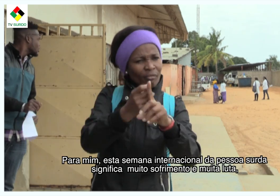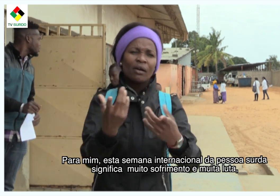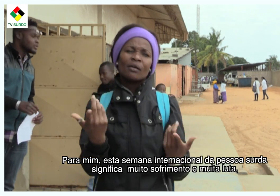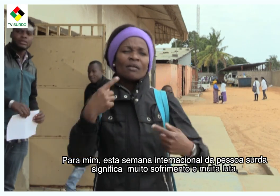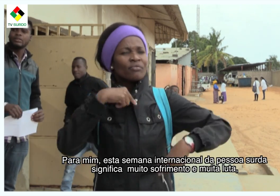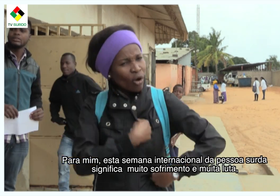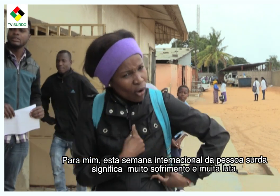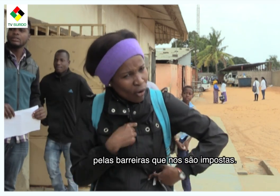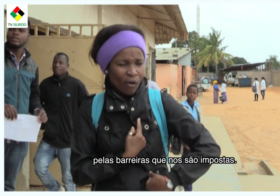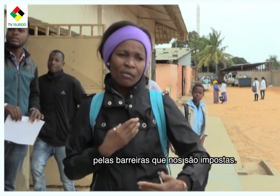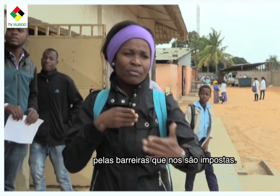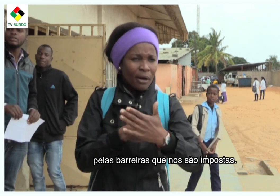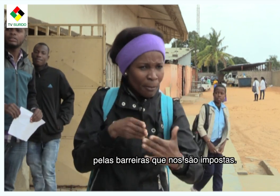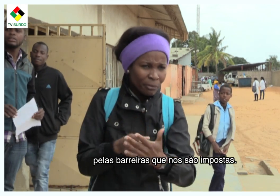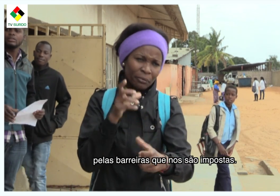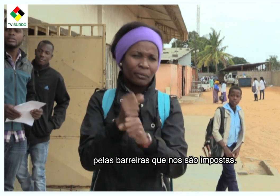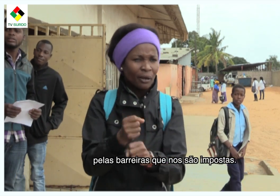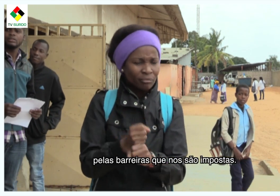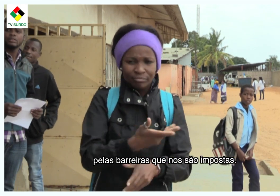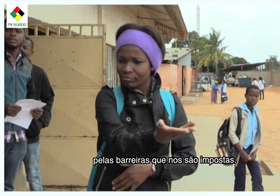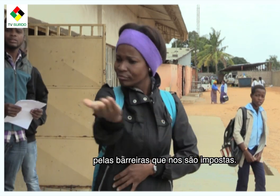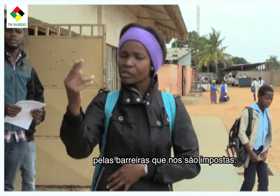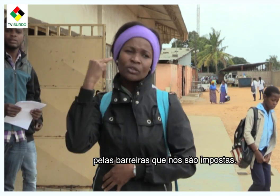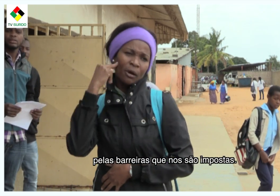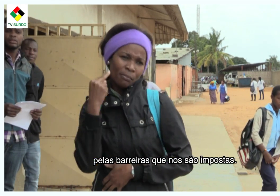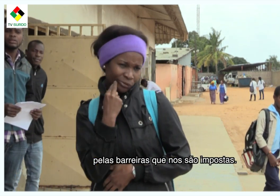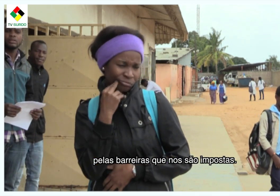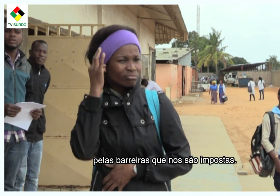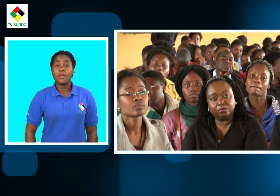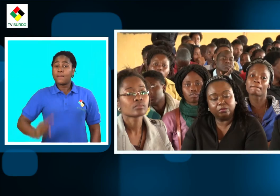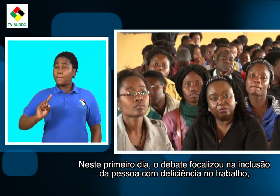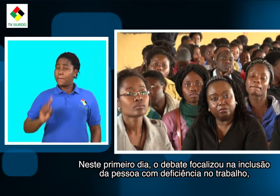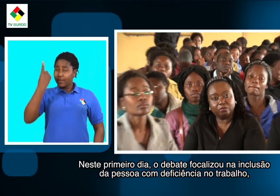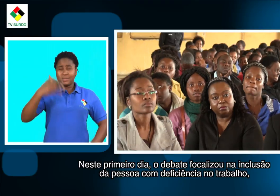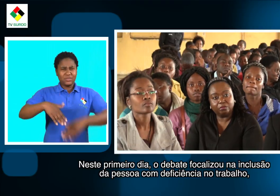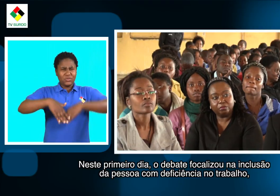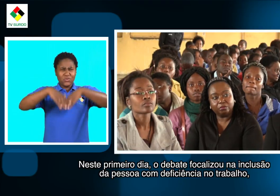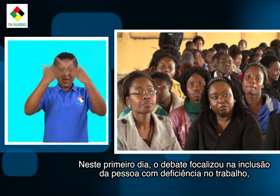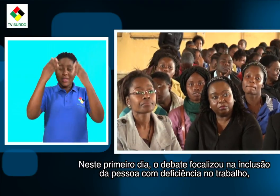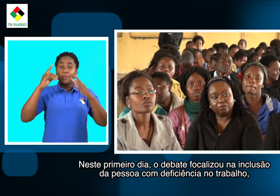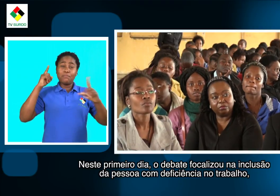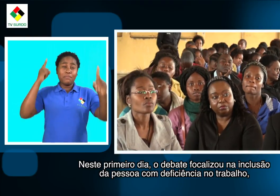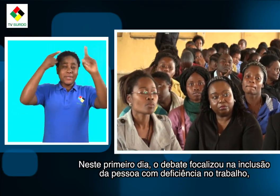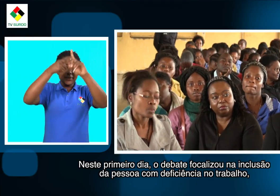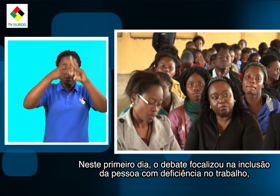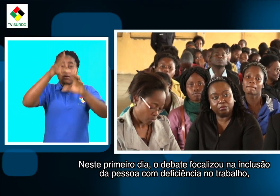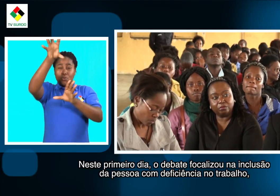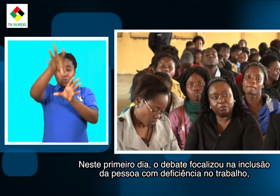sofrimento e muita luta pelas Barreiras que nos são impostas neste primeiro dia o debate focalizou Na inclusão da